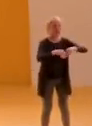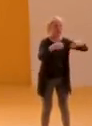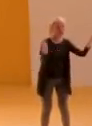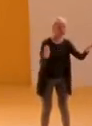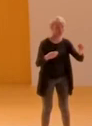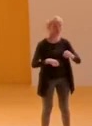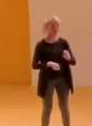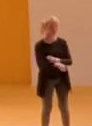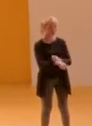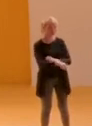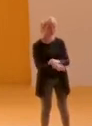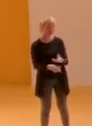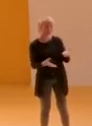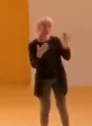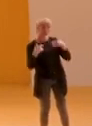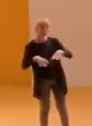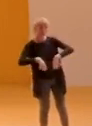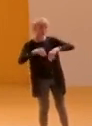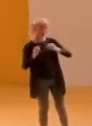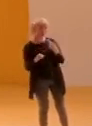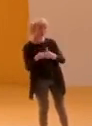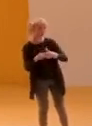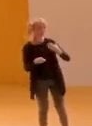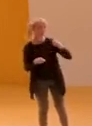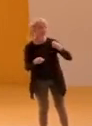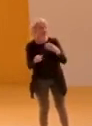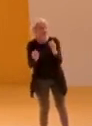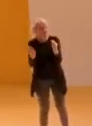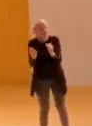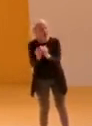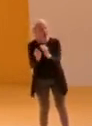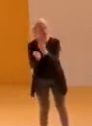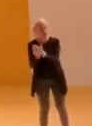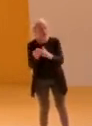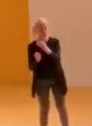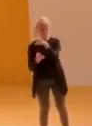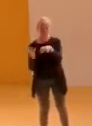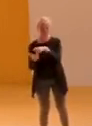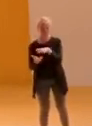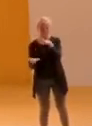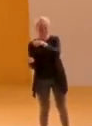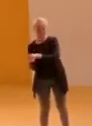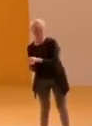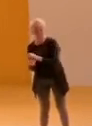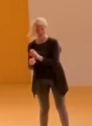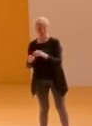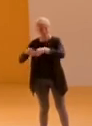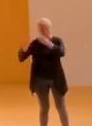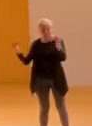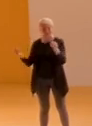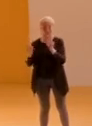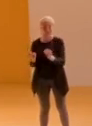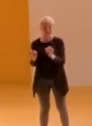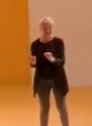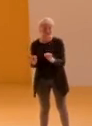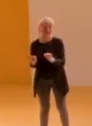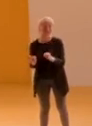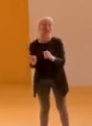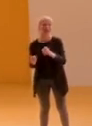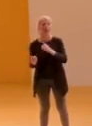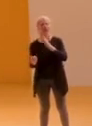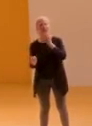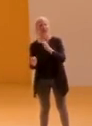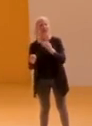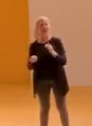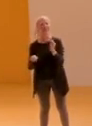początku wieku XX to była tylko niewielka część świata która się tym zajmowała natomiast stopniowo do krajów tak zwanych zachodnich i tych